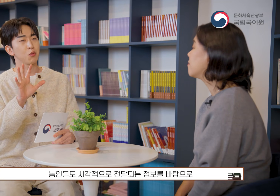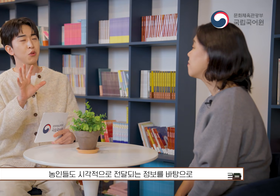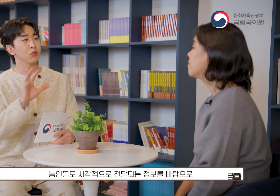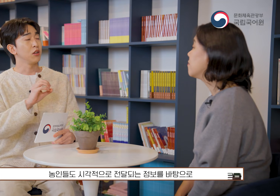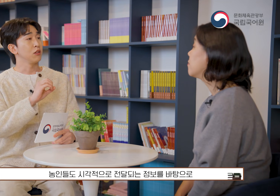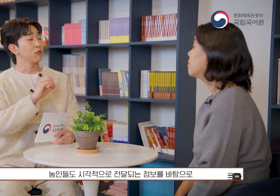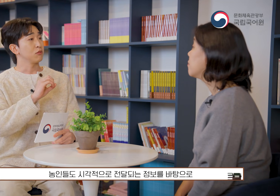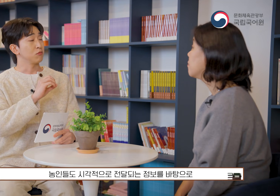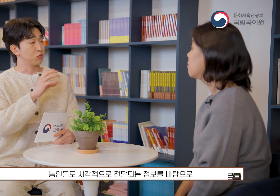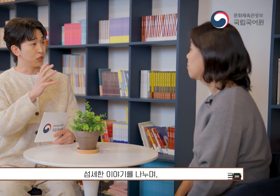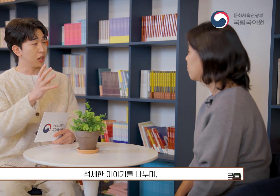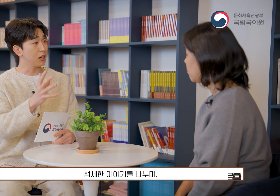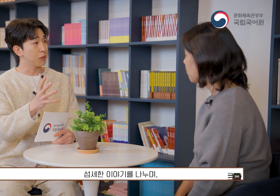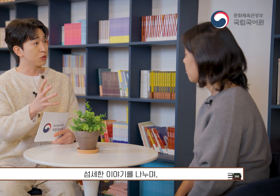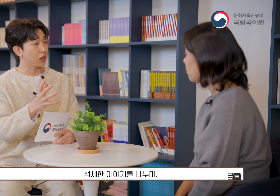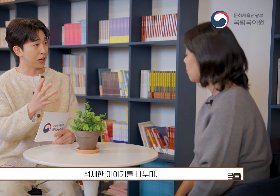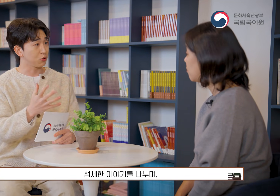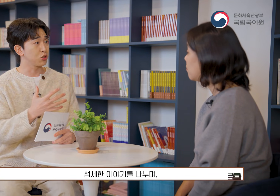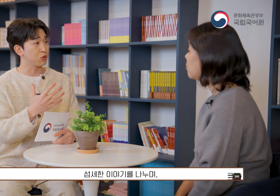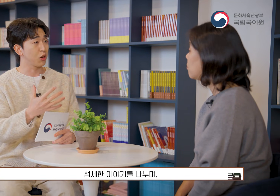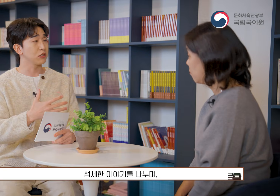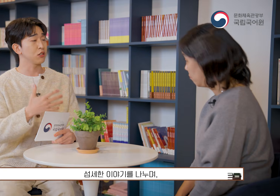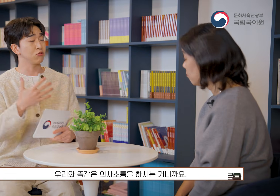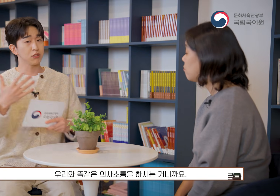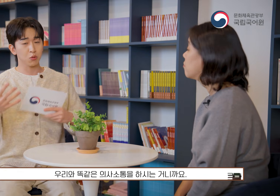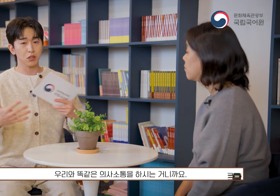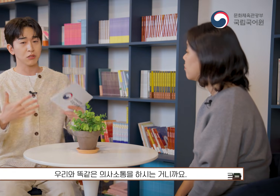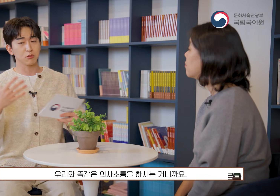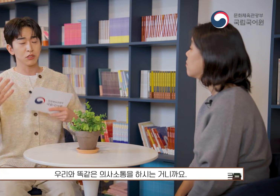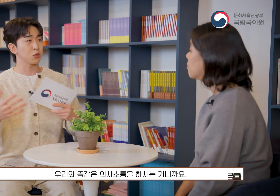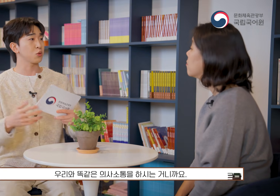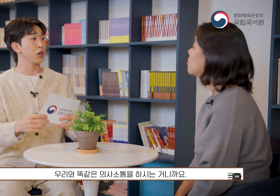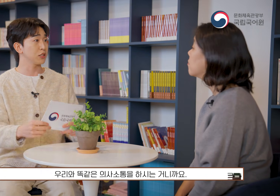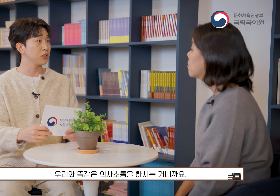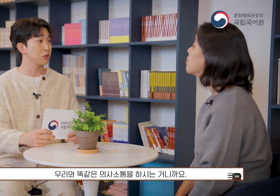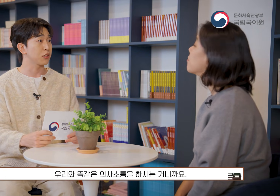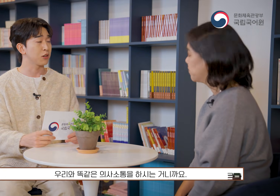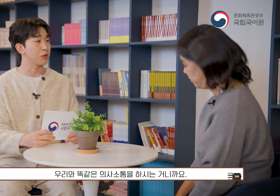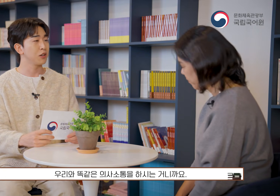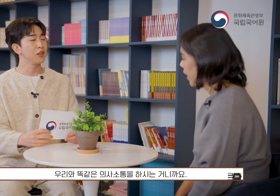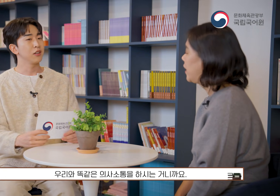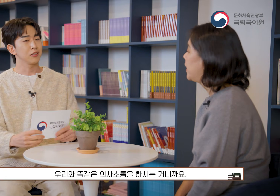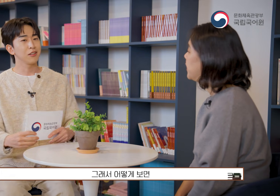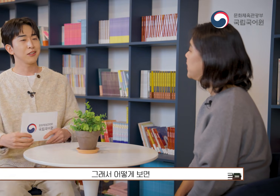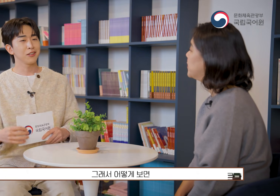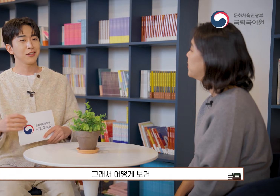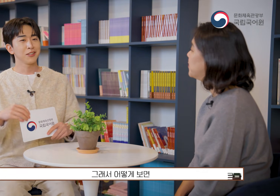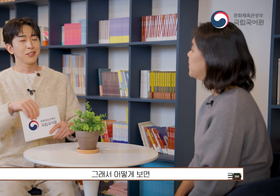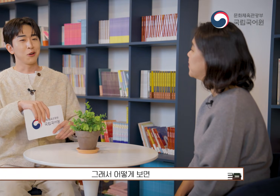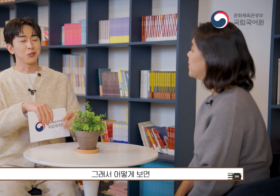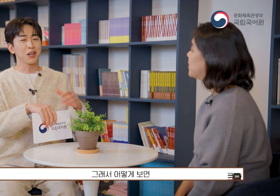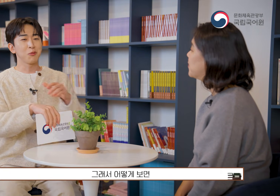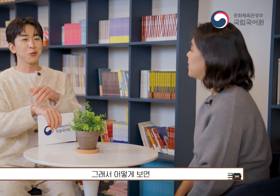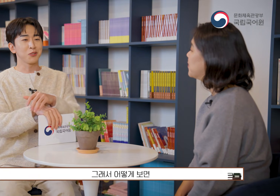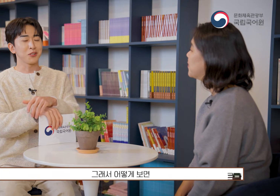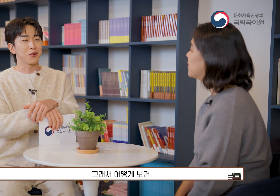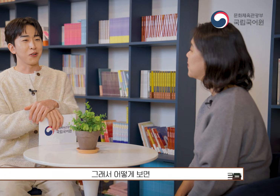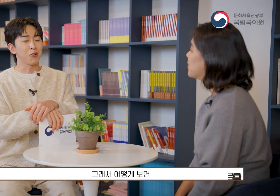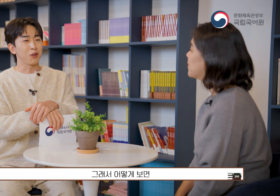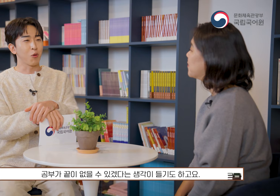정보를 디테일한 말도 나누시고 굉장히 우리와 똑같은 의사소통을 하시는 거니까요. 네. 이 안에 어떻게 보면은